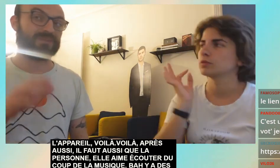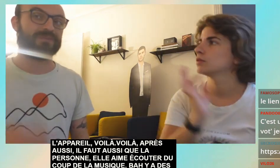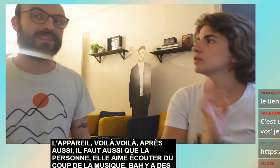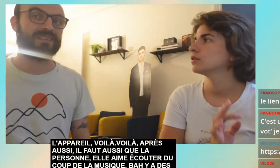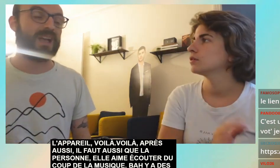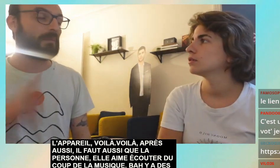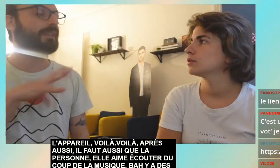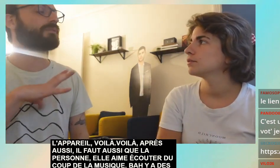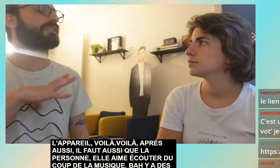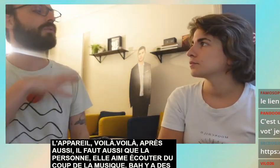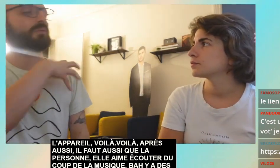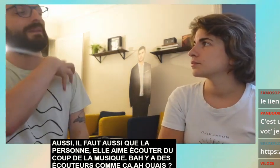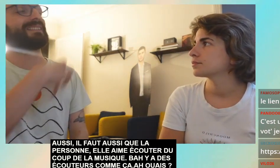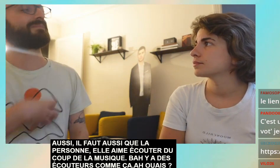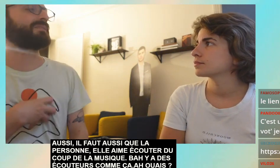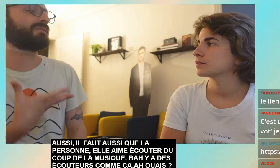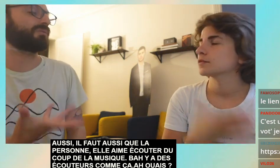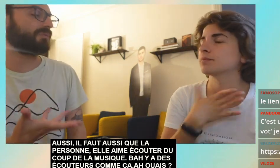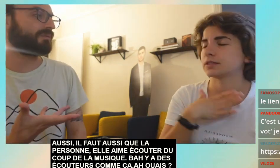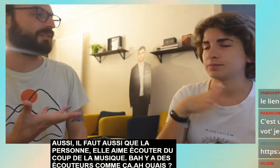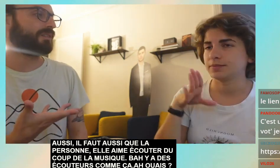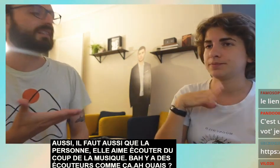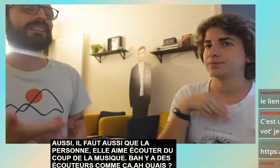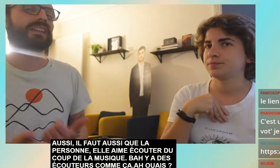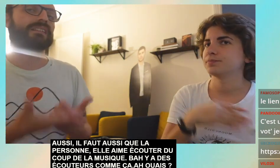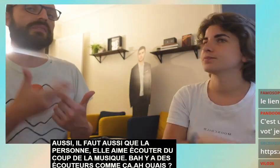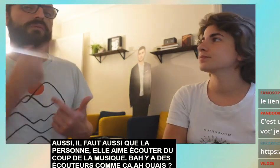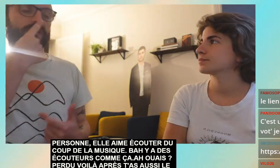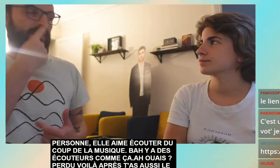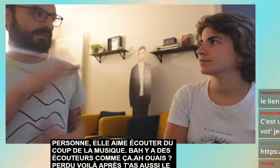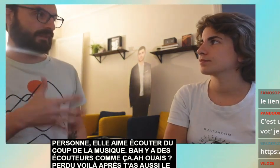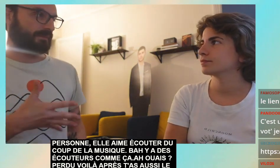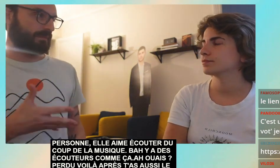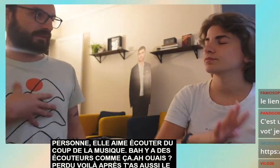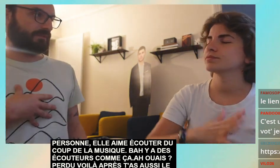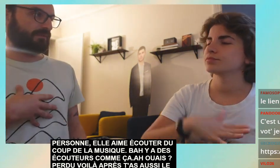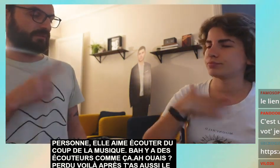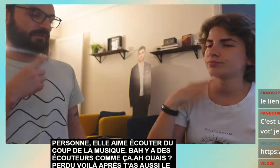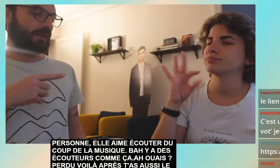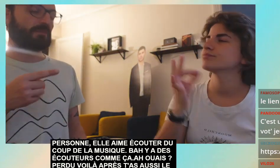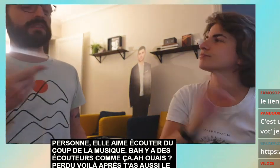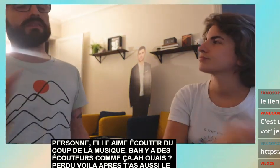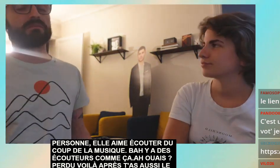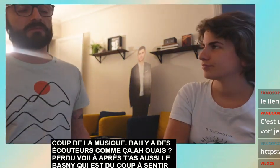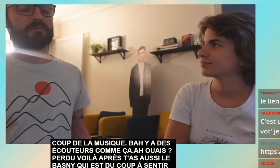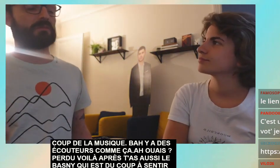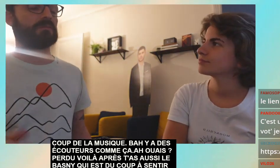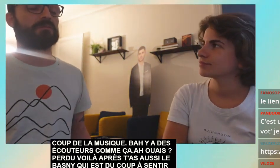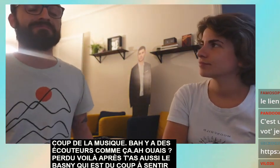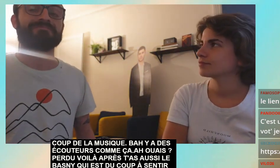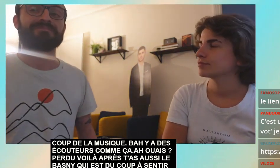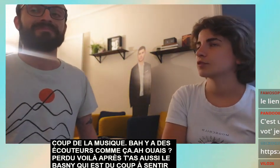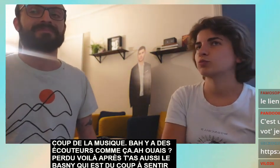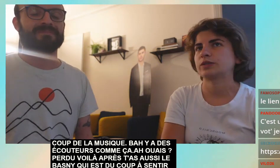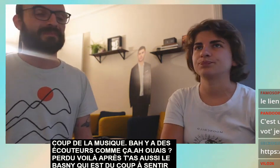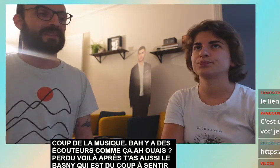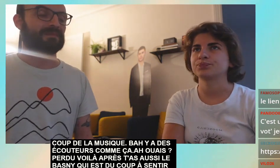voilà. Après, tu as aussi le Bassni, qui aidait du coup à sentir les vibrations de la musique. Donc, mais